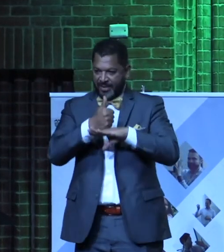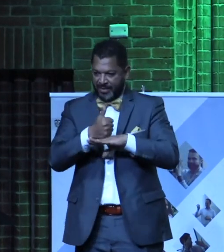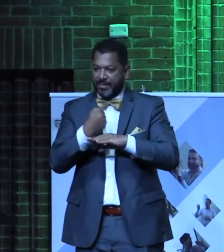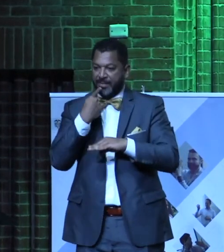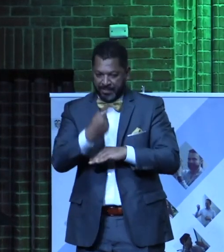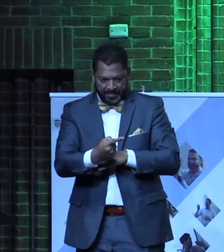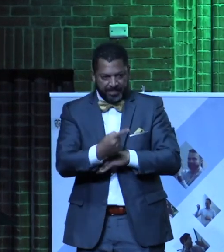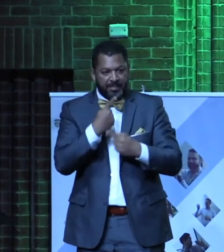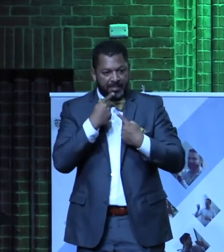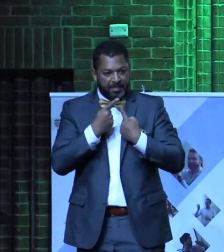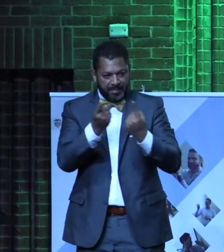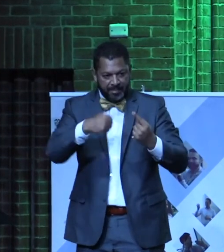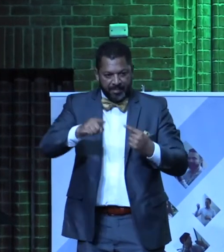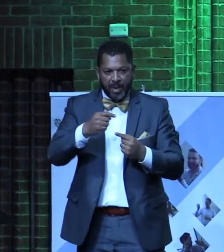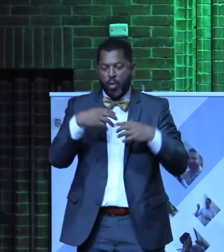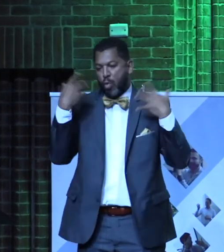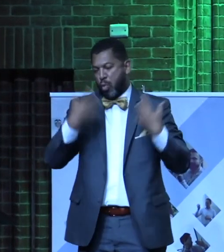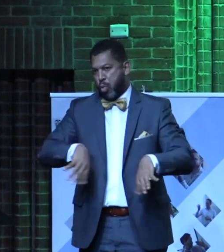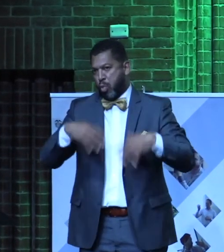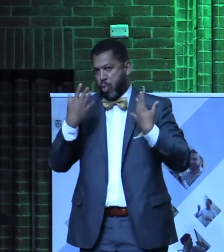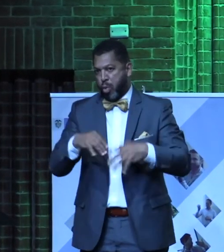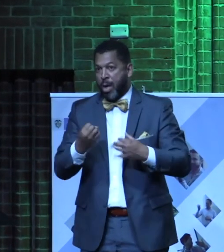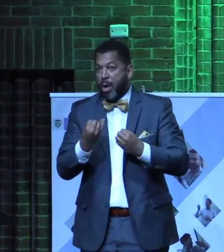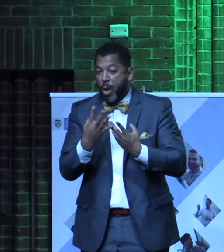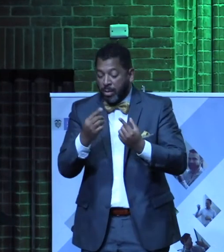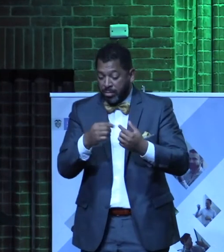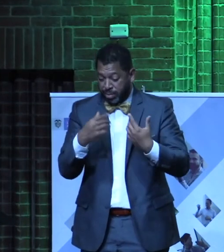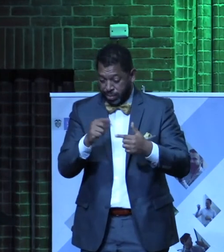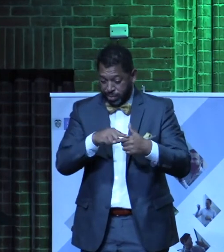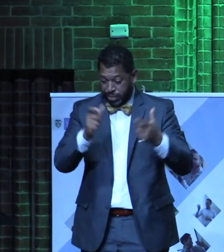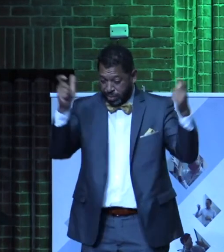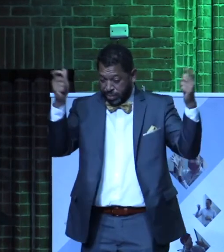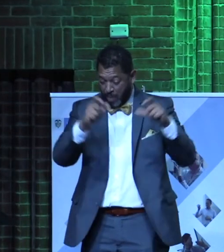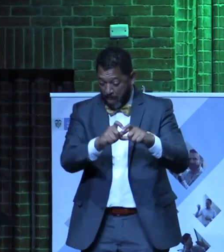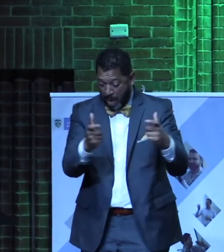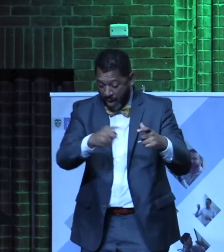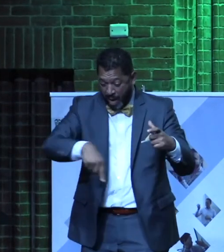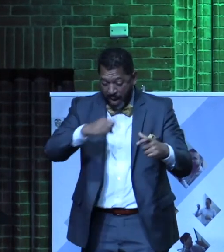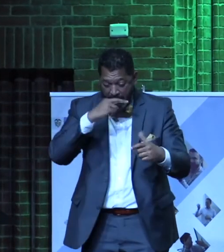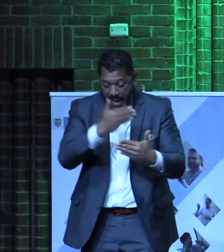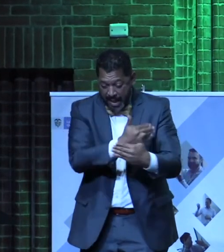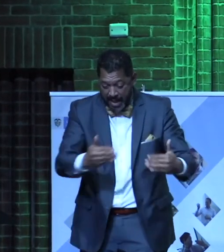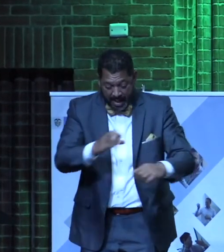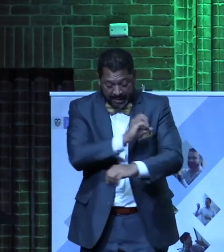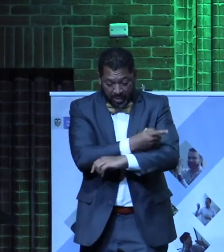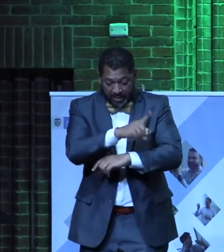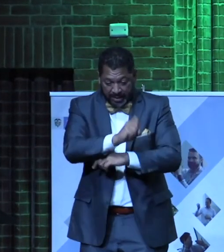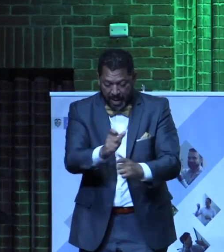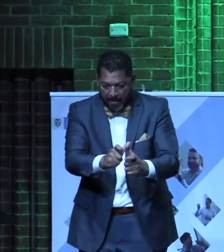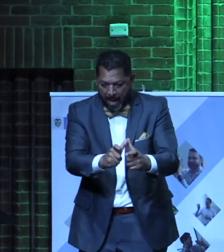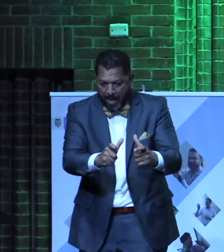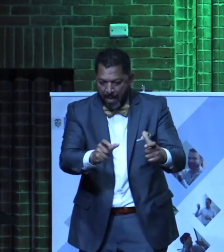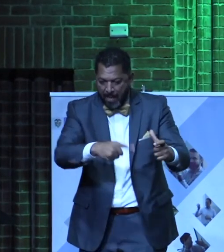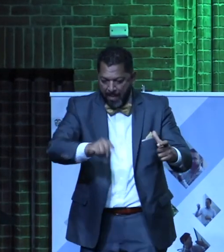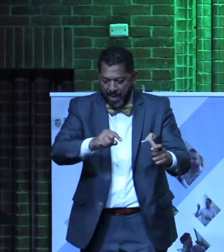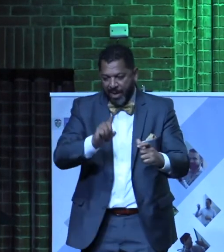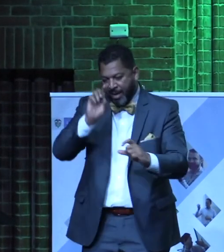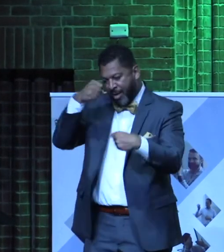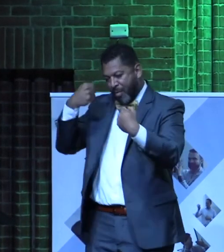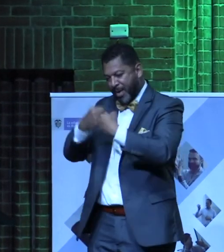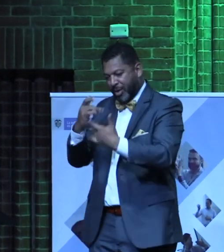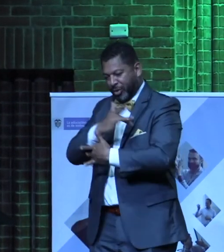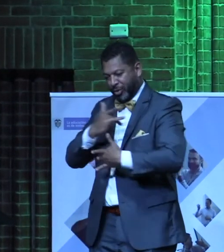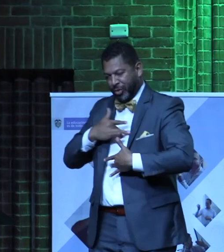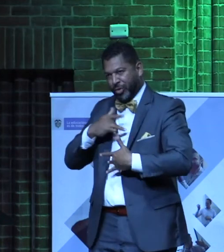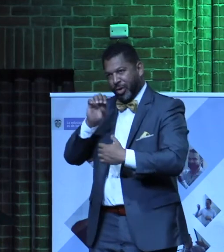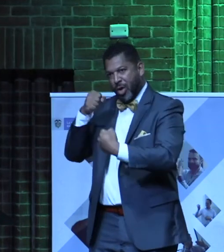lo han mencionado, un número significativo de niños y niñas de 0 a 6 años que obviamente en alianza con salud y en